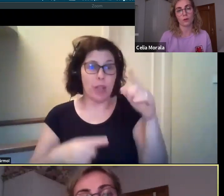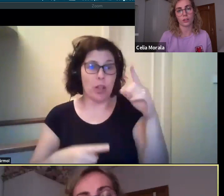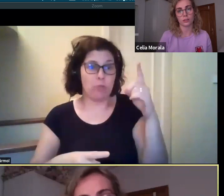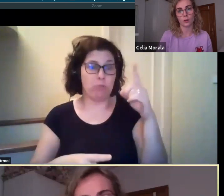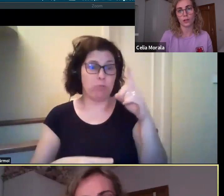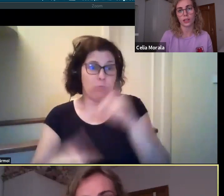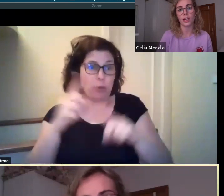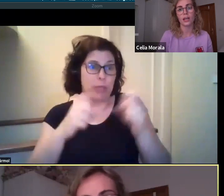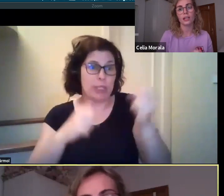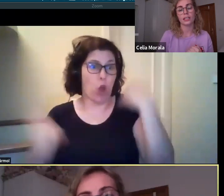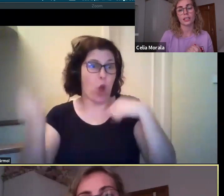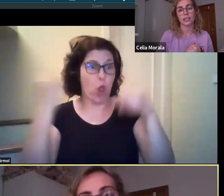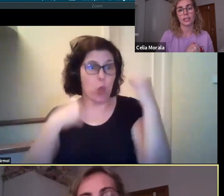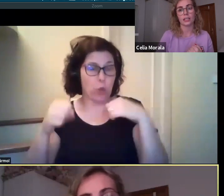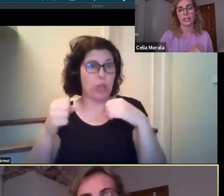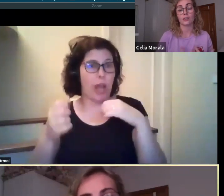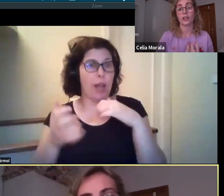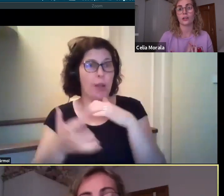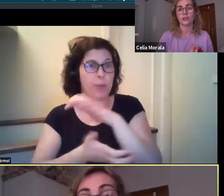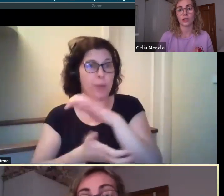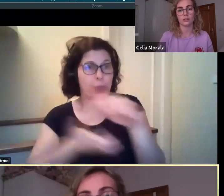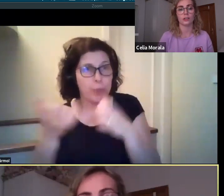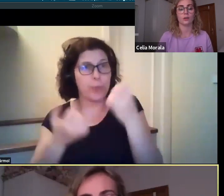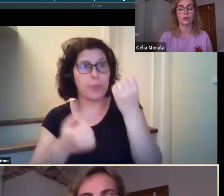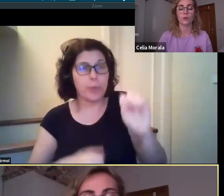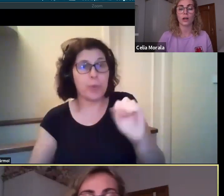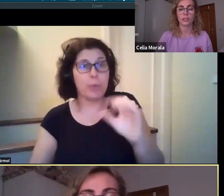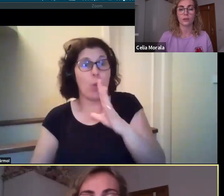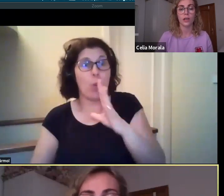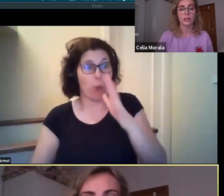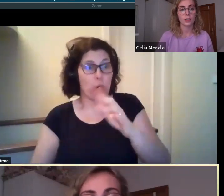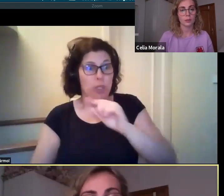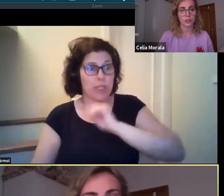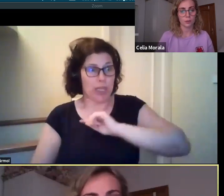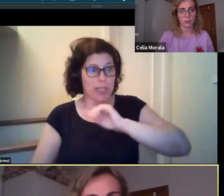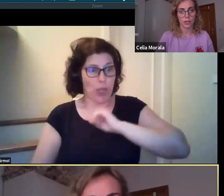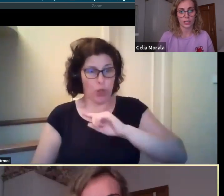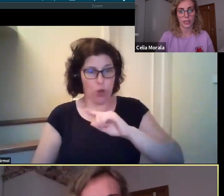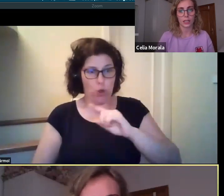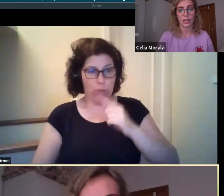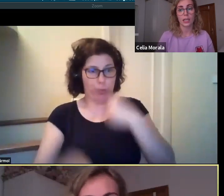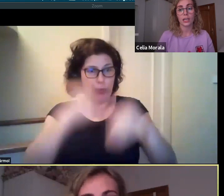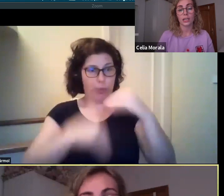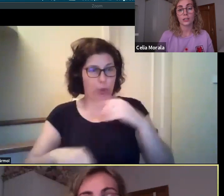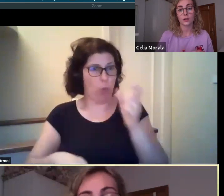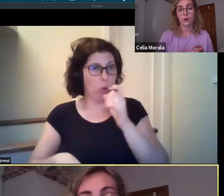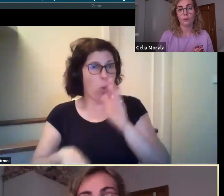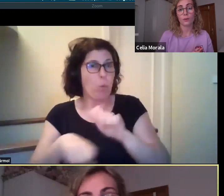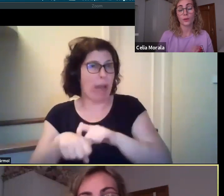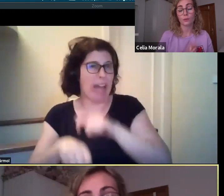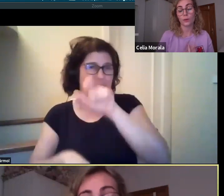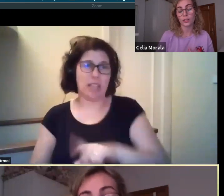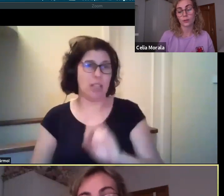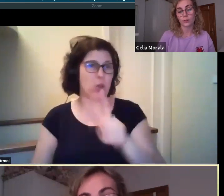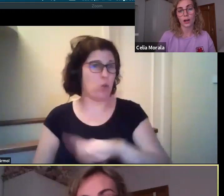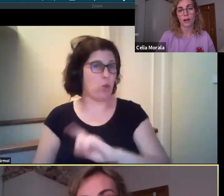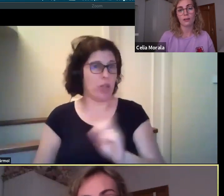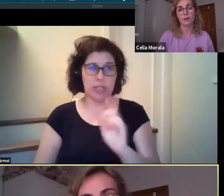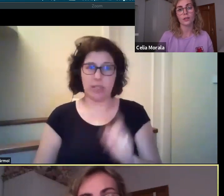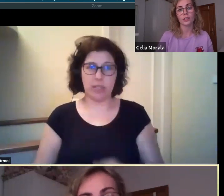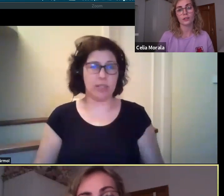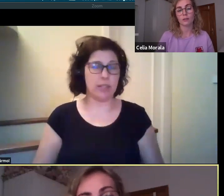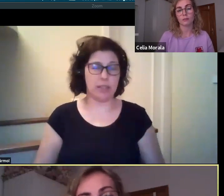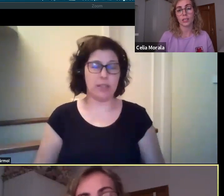como consecuencia de eso que ellos sienten, no en ningún caso de su personalidad. Esto, por supuesto,